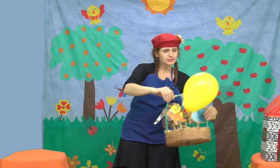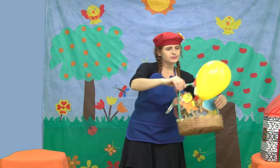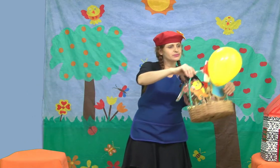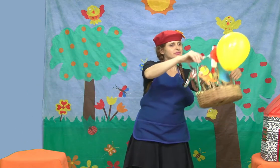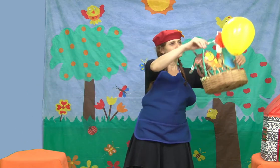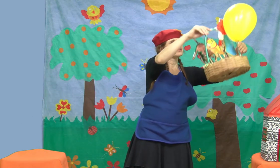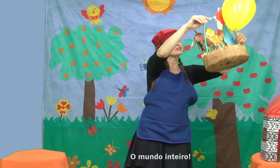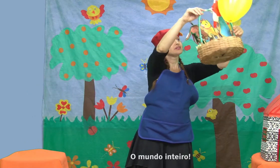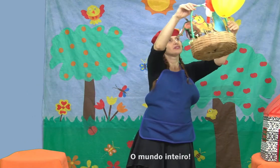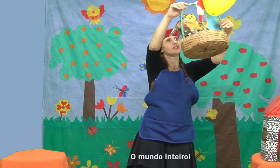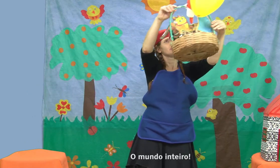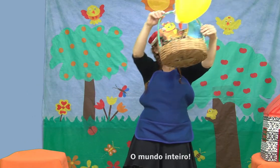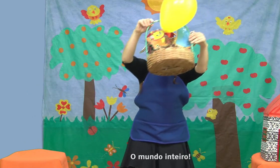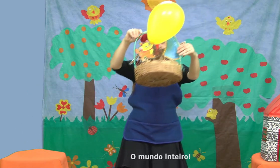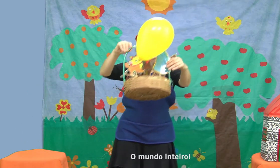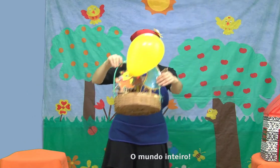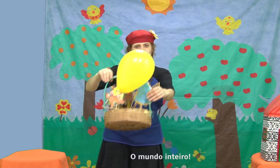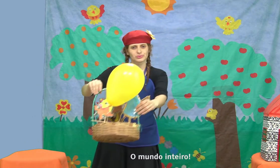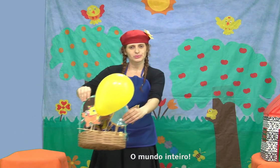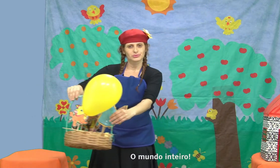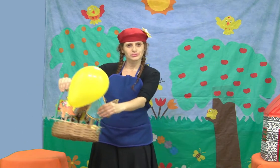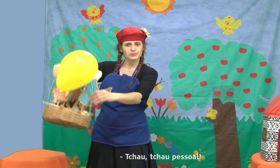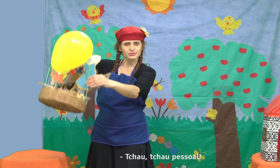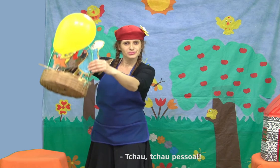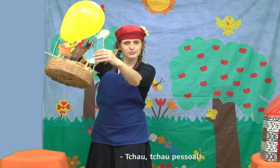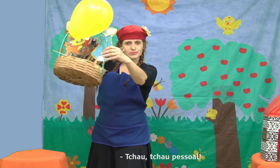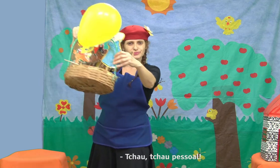um ponto inteiro tchau